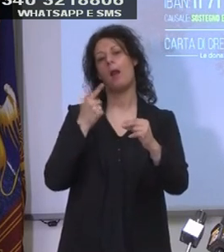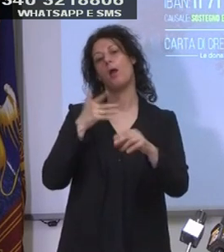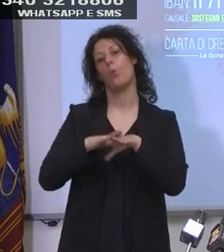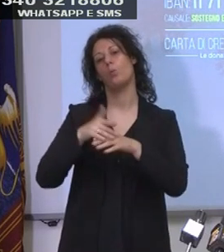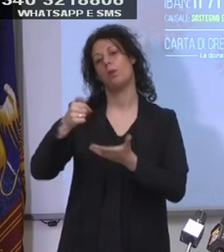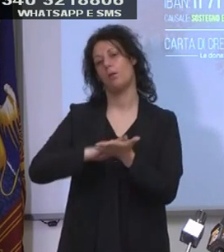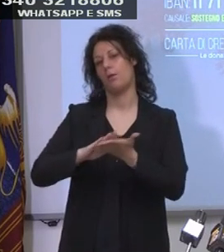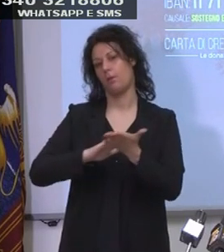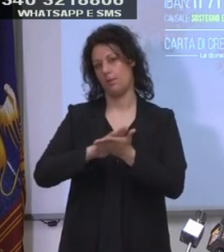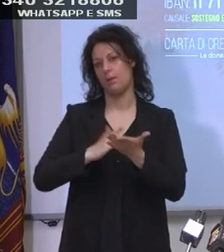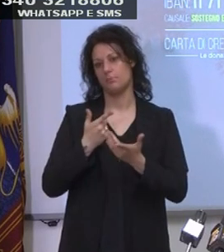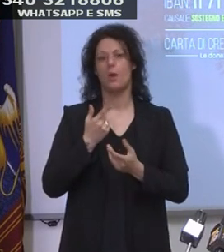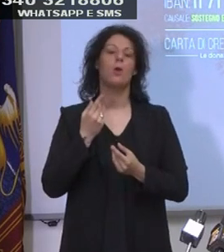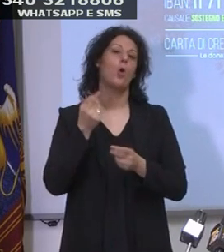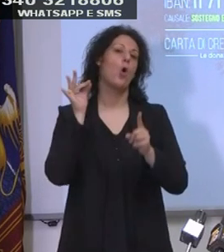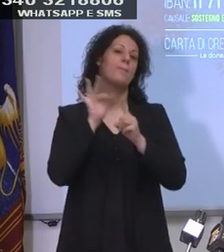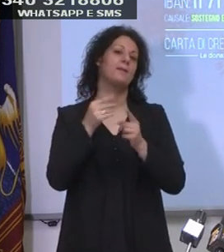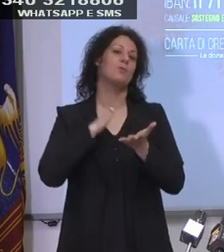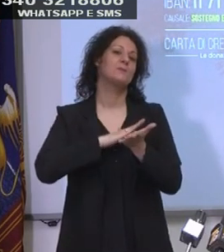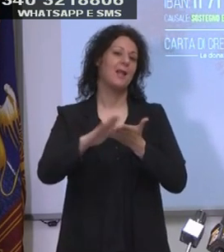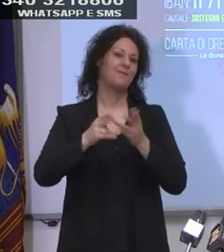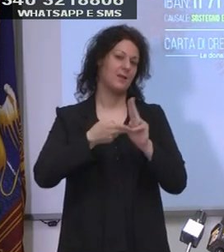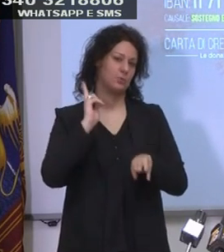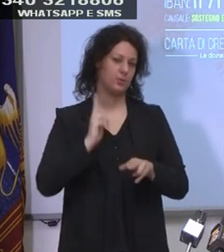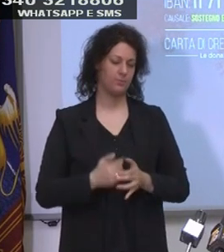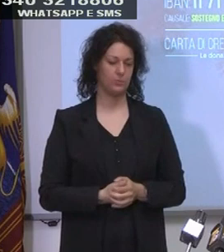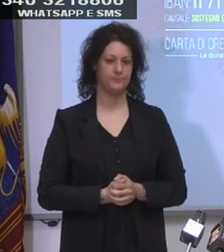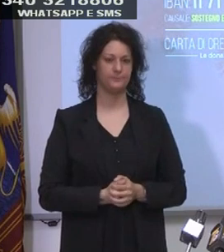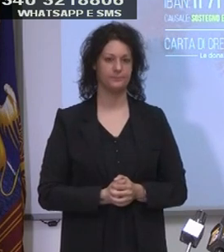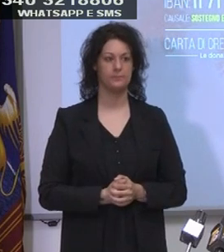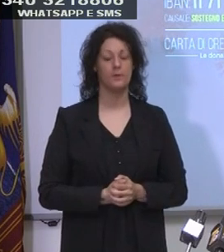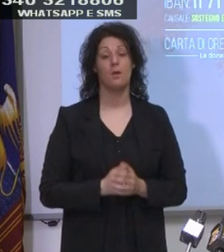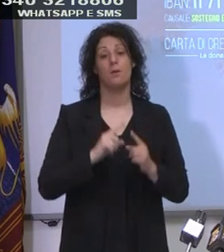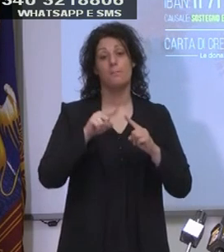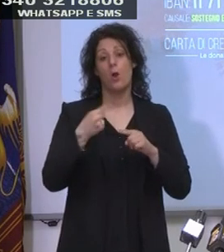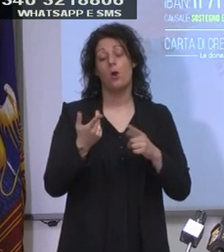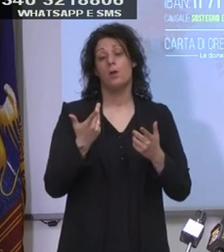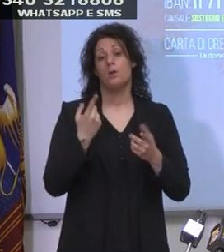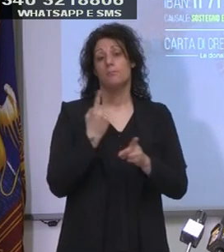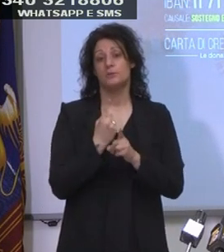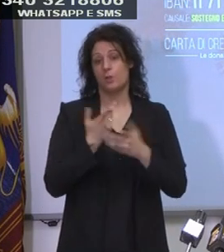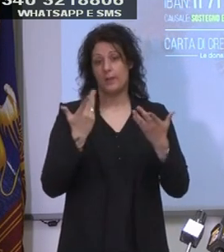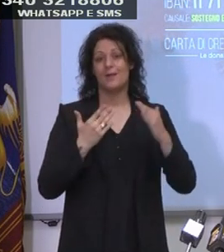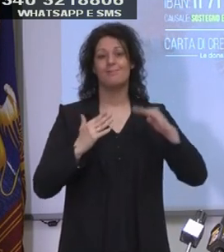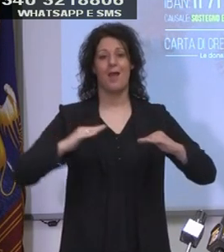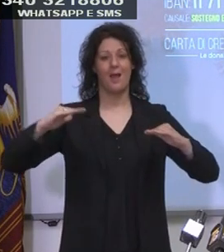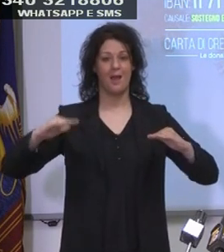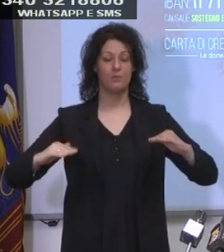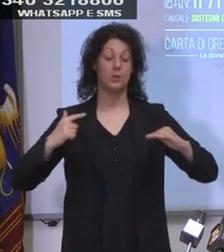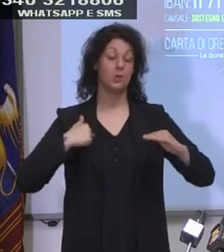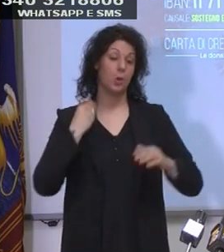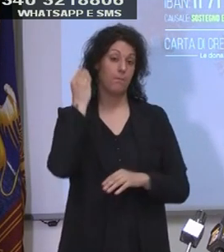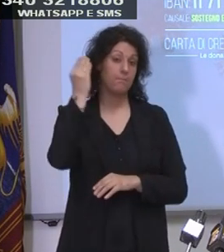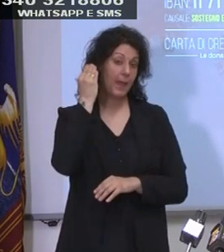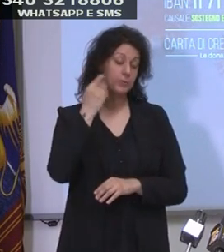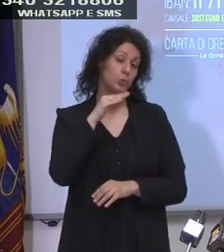un ulteriore elemento di sanificazione. Poi ci saranno gli elementi che abbiamo detto, cioè il distanziamento tra i tavoli penso che sia sufficiente ad